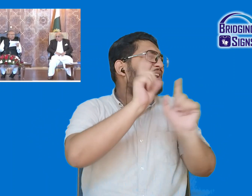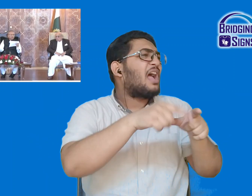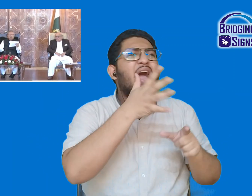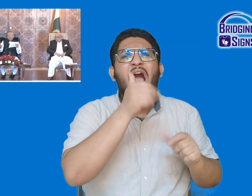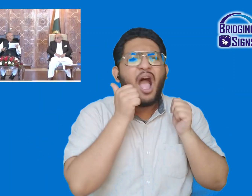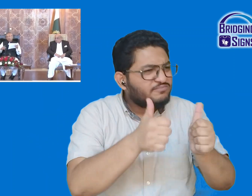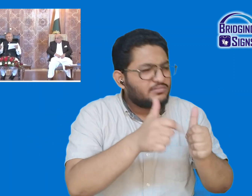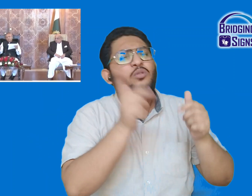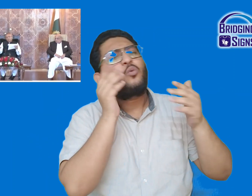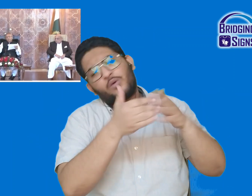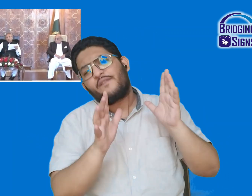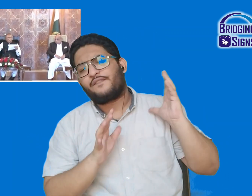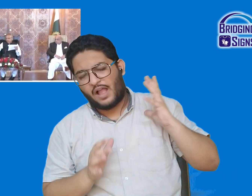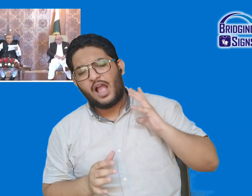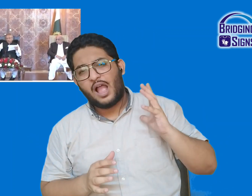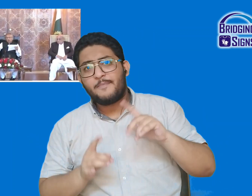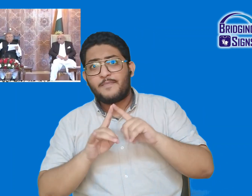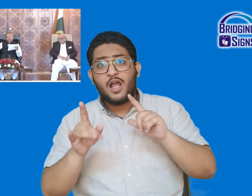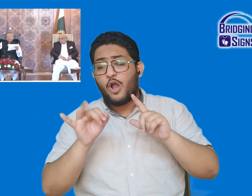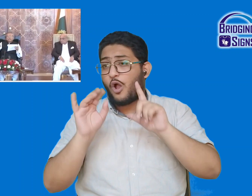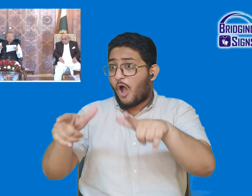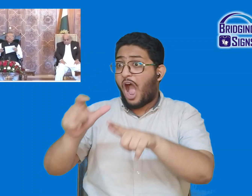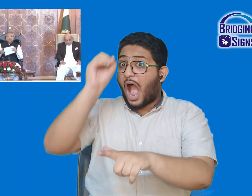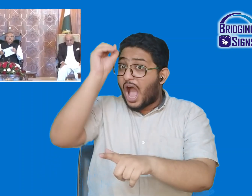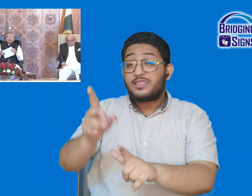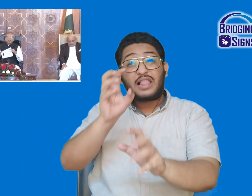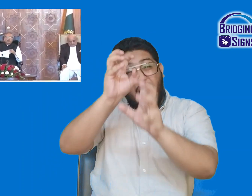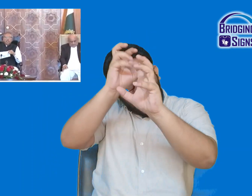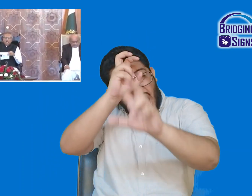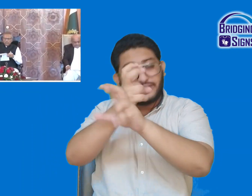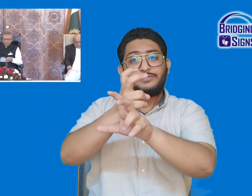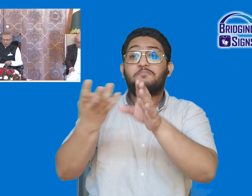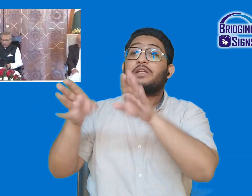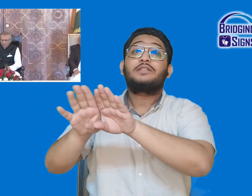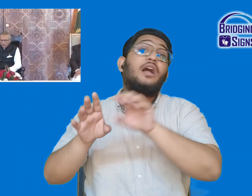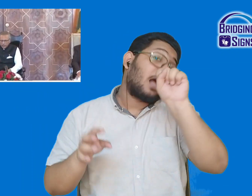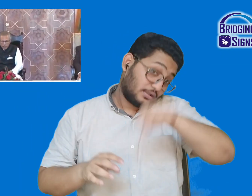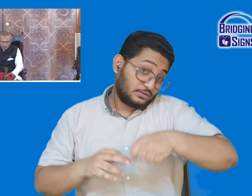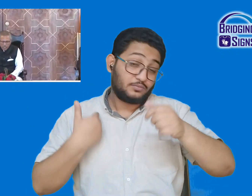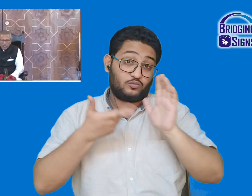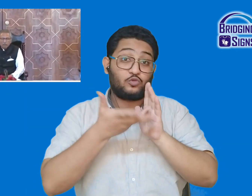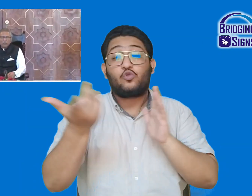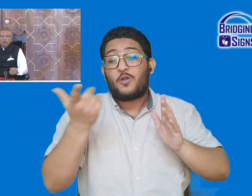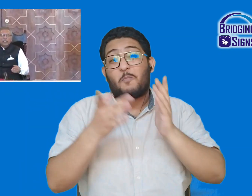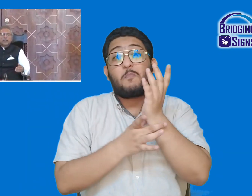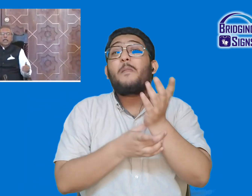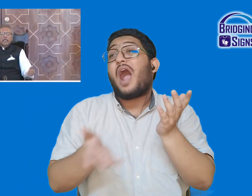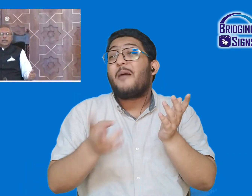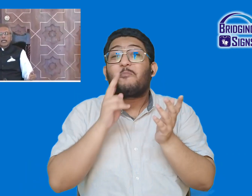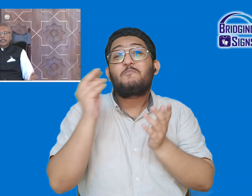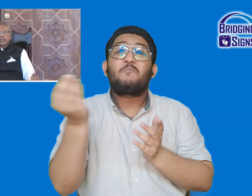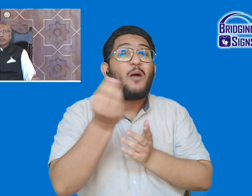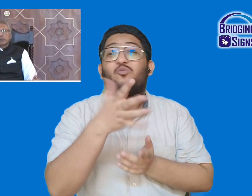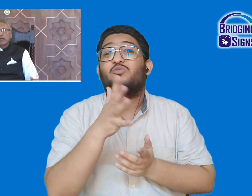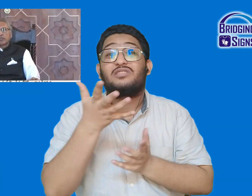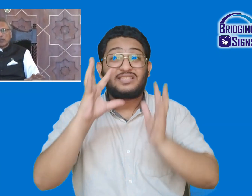پر حالات بہتر ہیں, یا اور سخت کر دیا جائے جہاں پر حالات خراب ہیں. یہ معاملہ بیماری کا